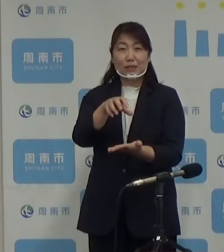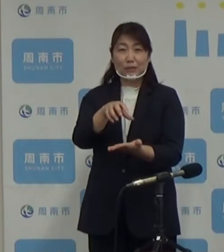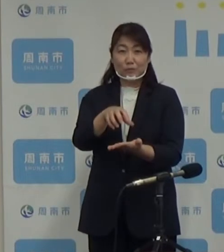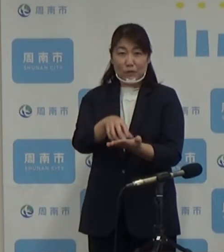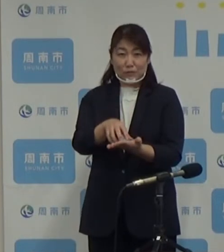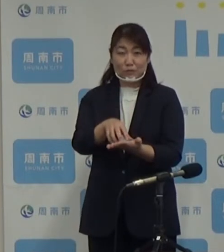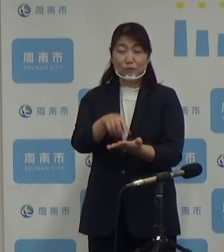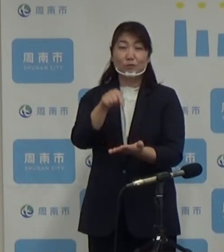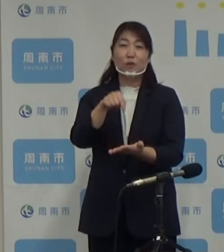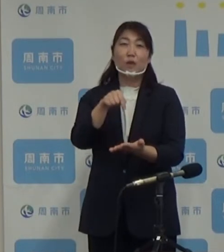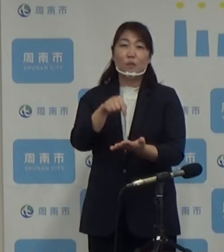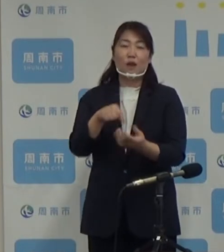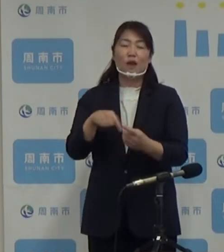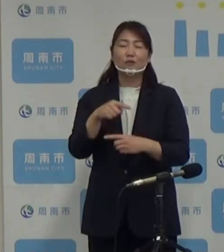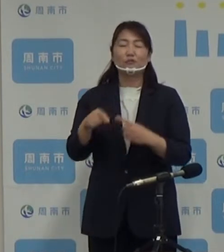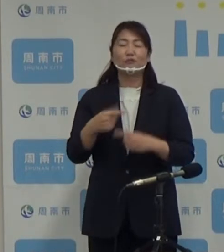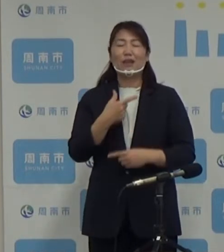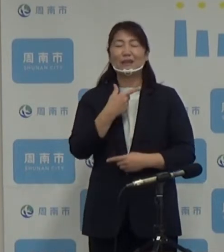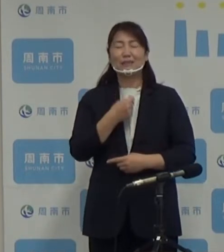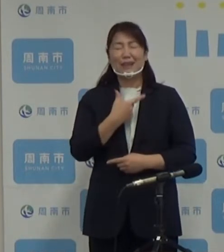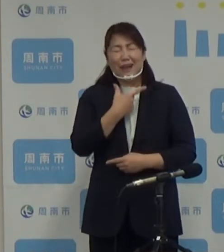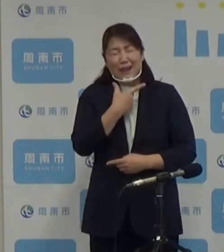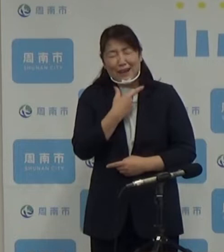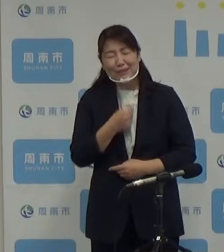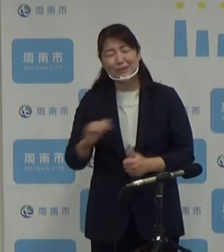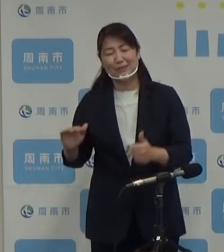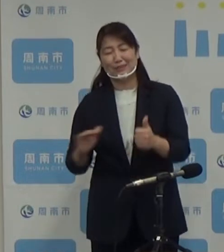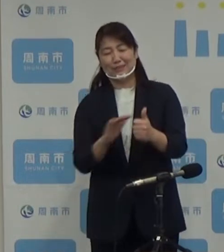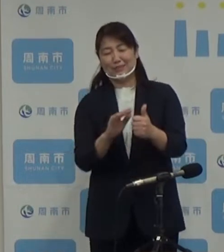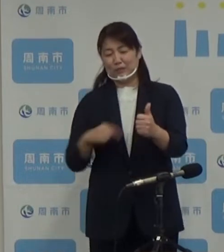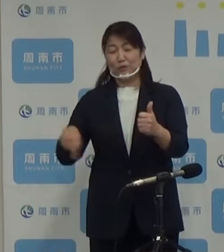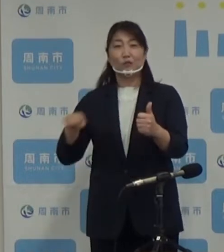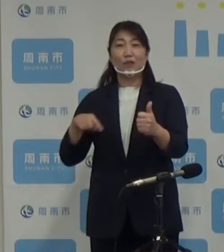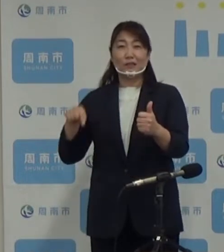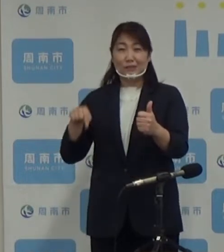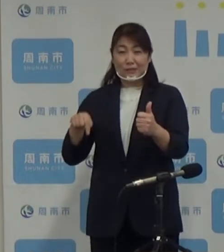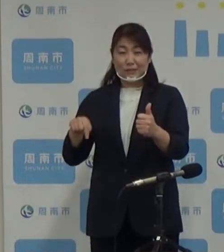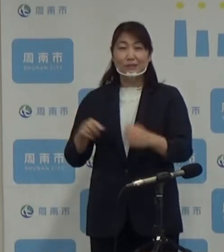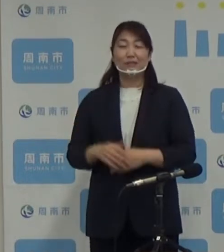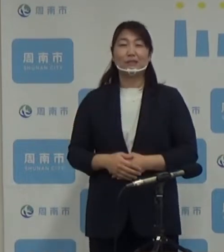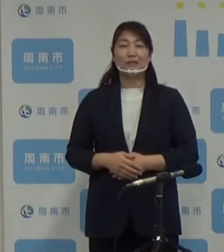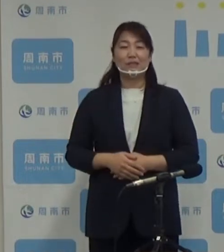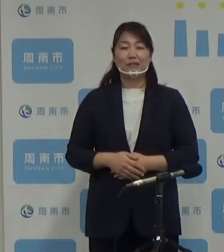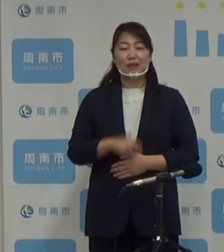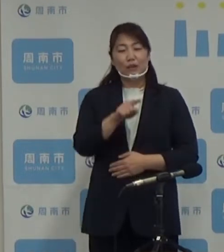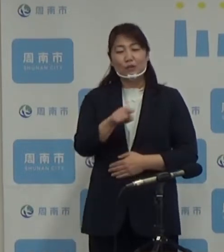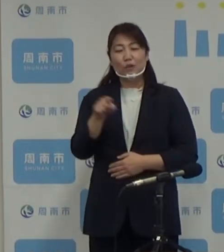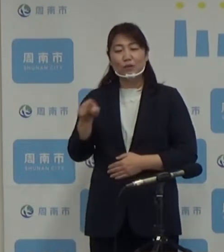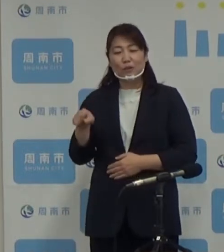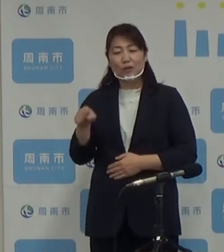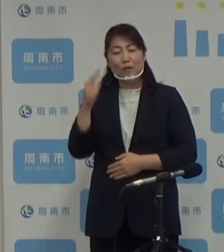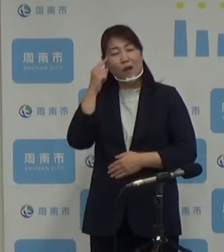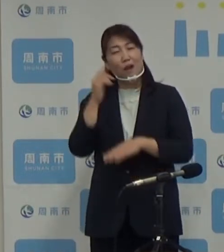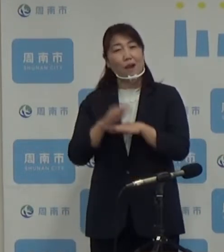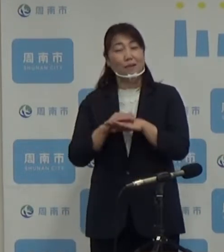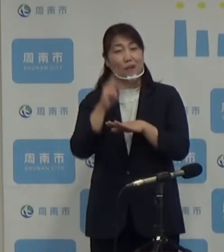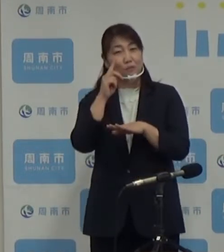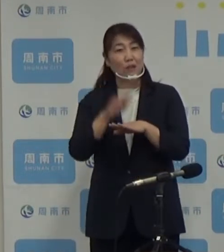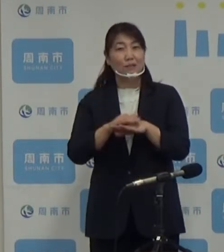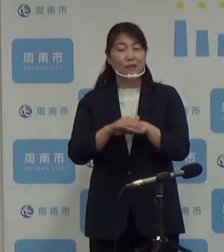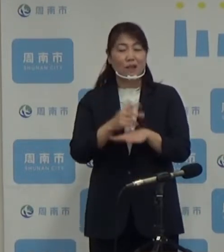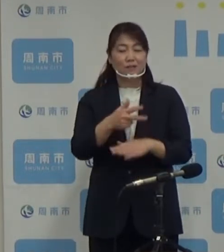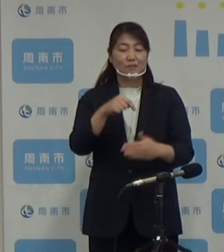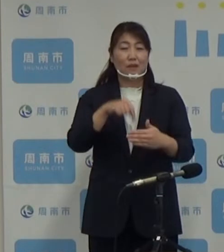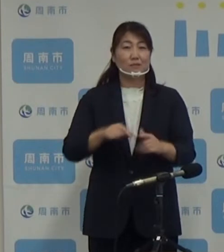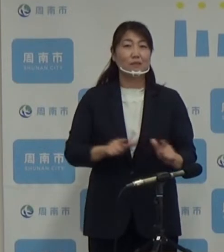周南市ファンであります12名の市民ライターがそれぞれの視点で市内に住む